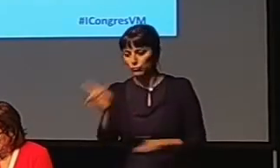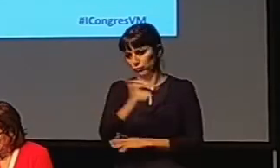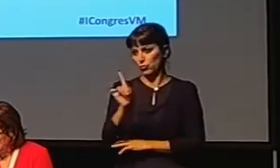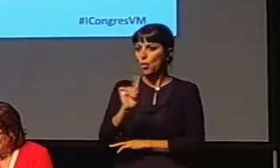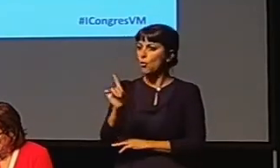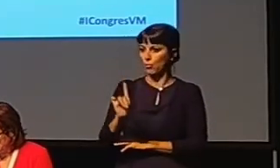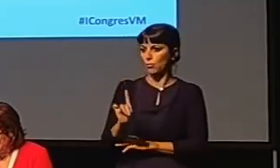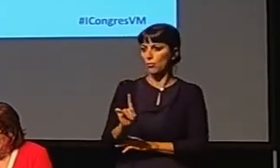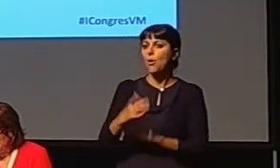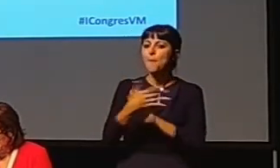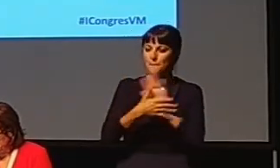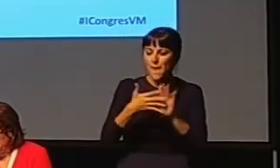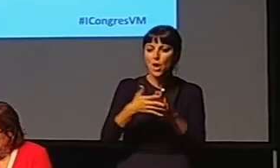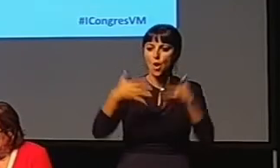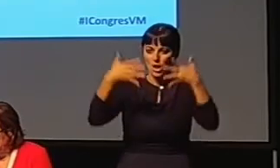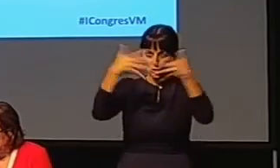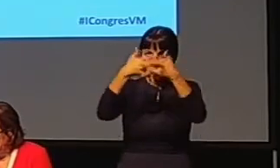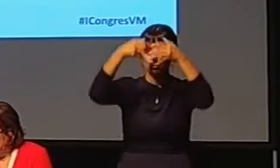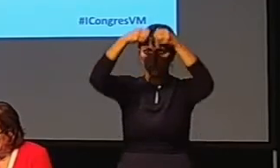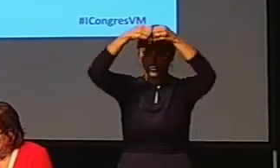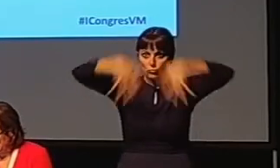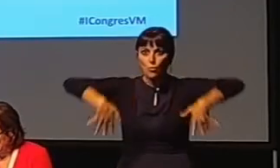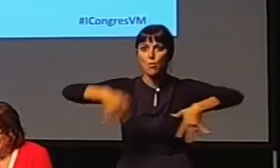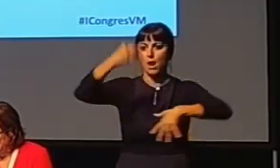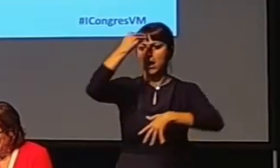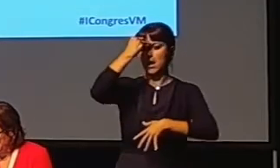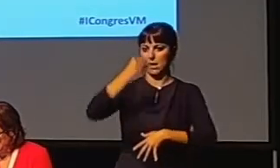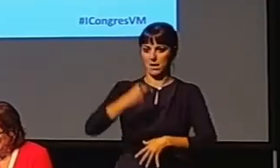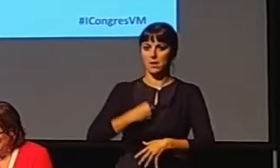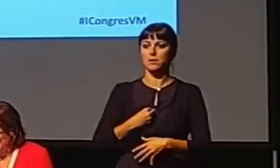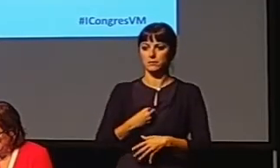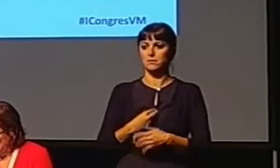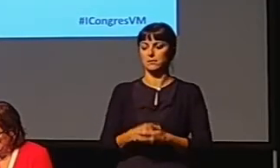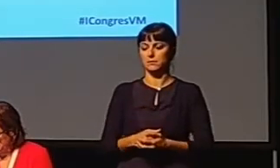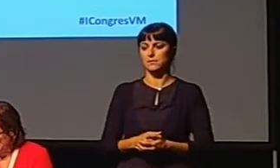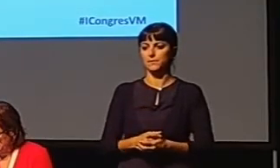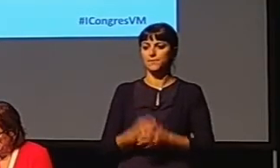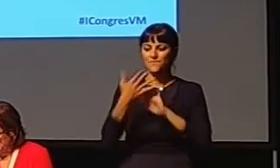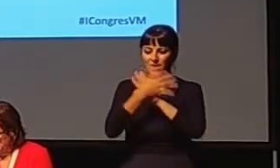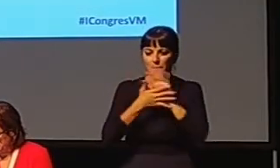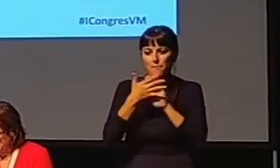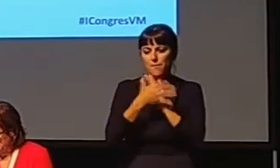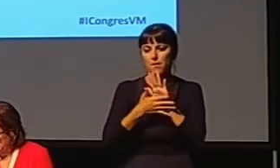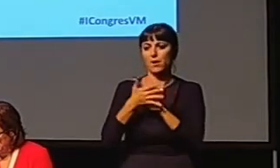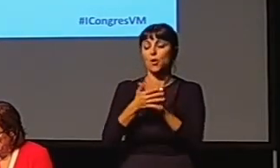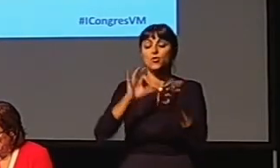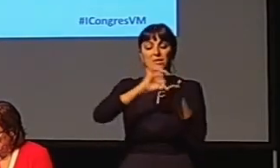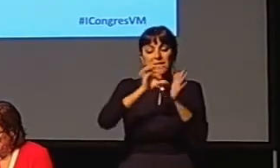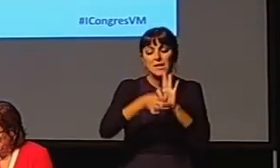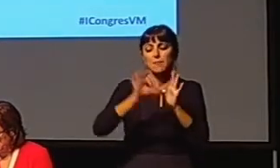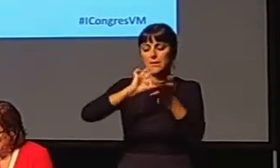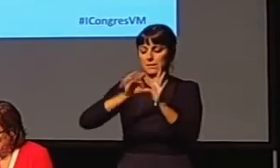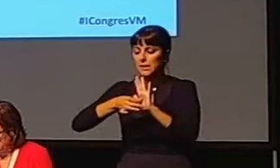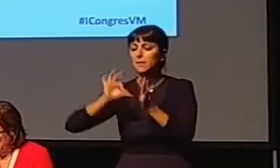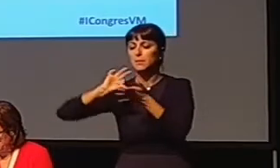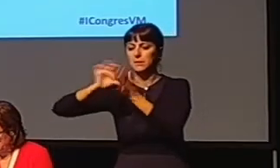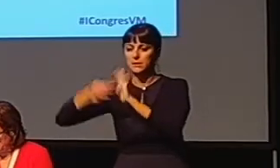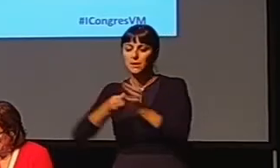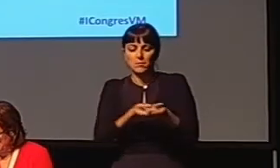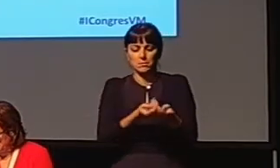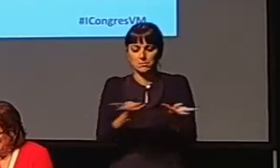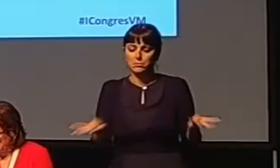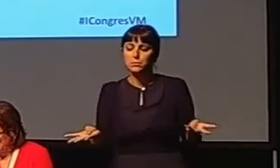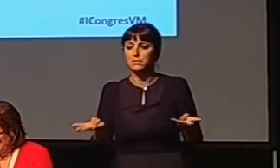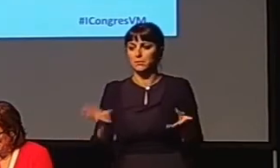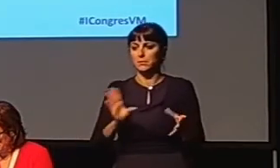no. Estic parlant de l'estructura, vale? Estic parlant de tots aquells sistemes que configuren el sistema